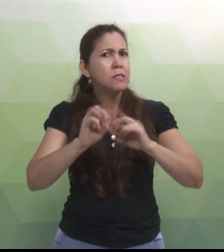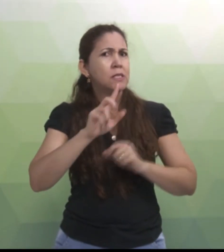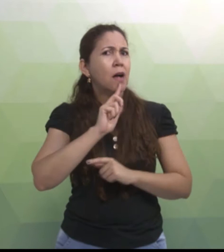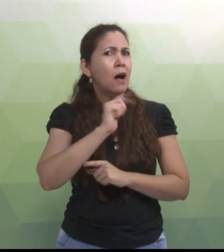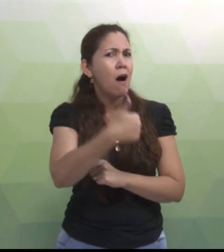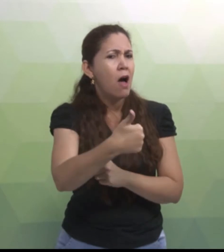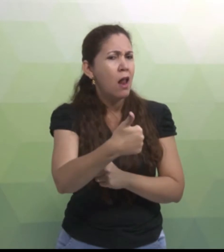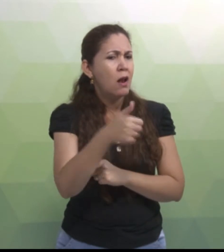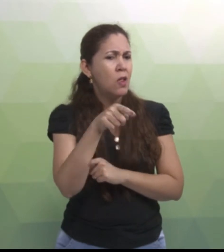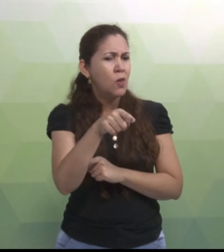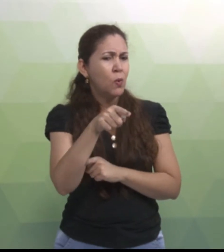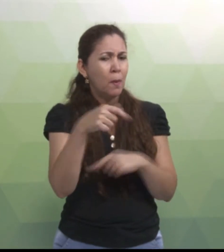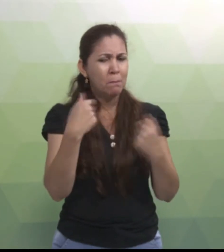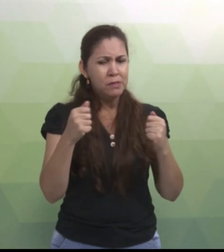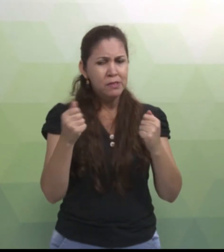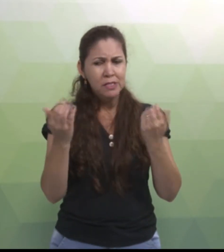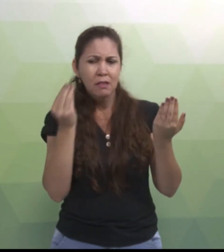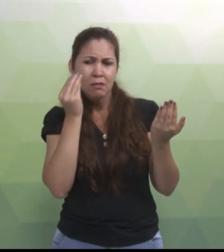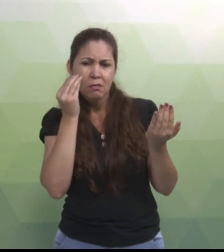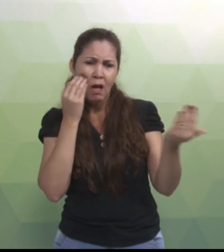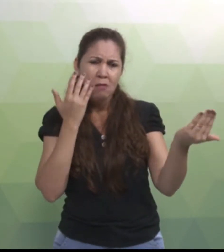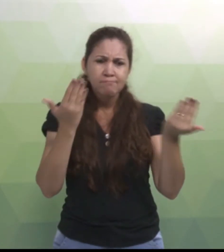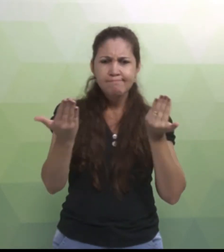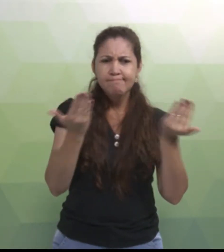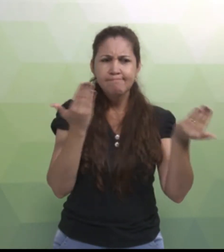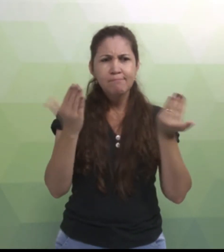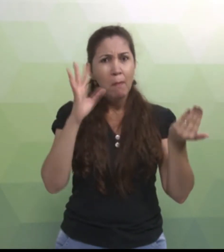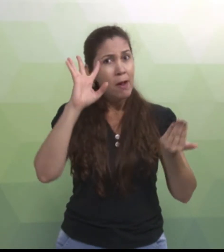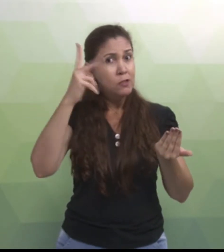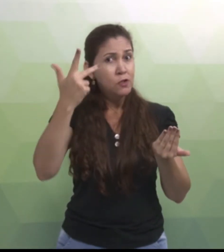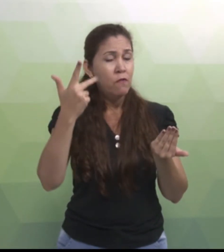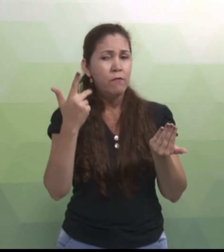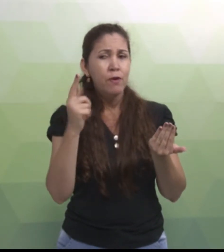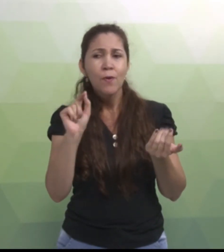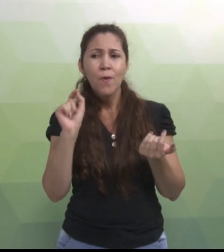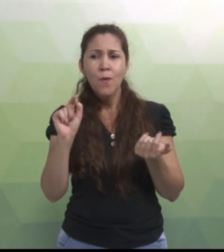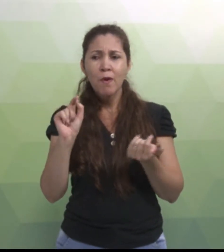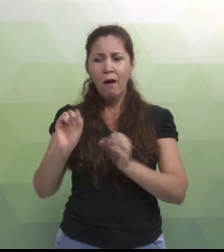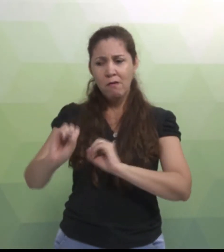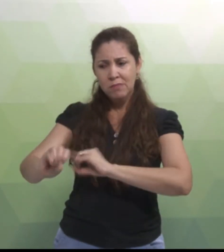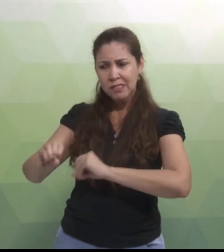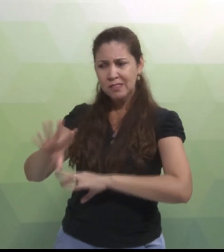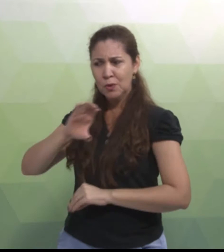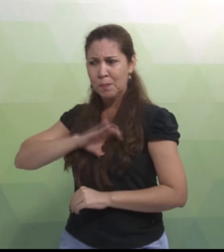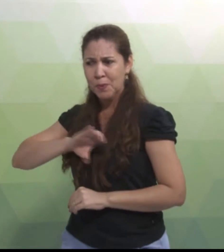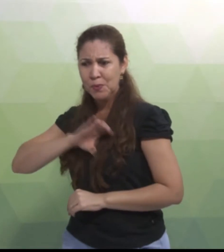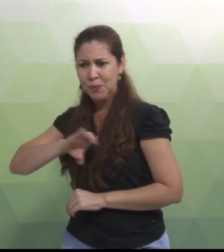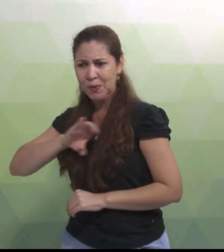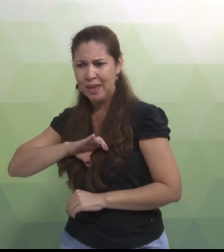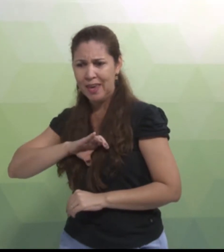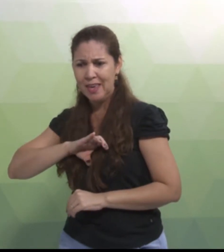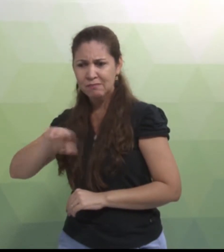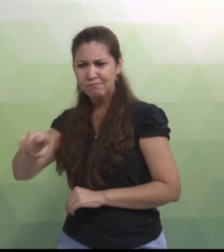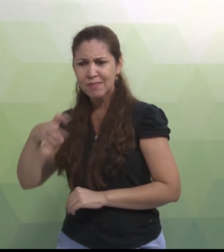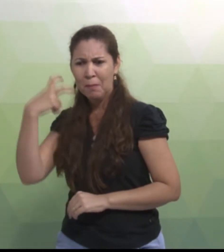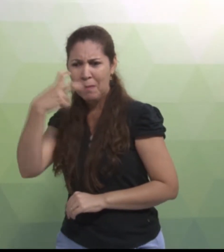Então, como ensinar L1 para ele? Então, vamos tentar fazer aqui uma comparação. Vai ensinar o